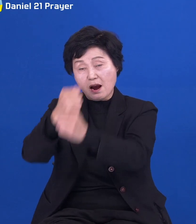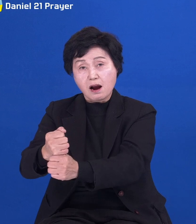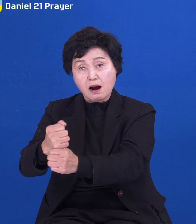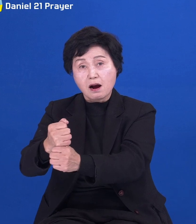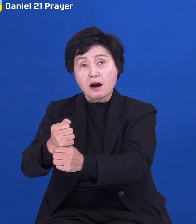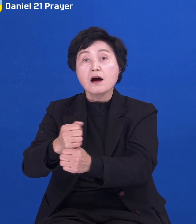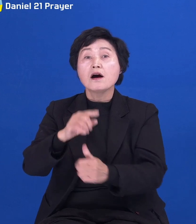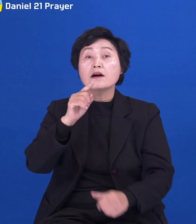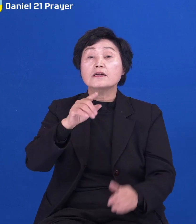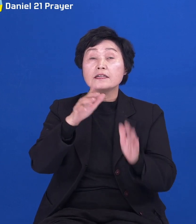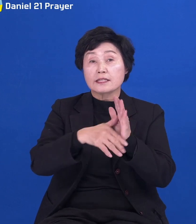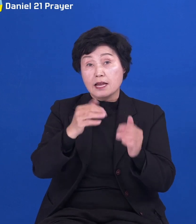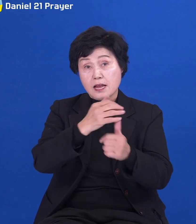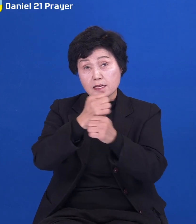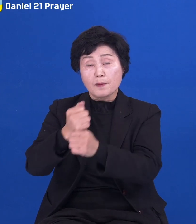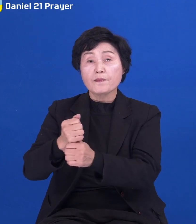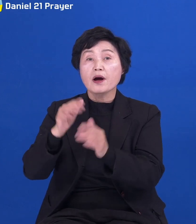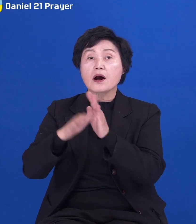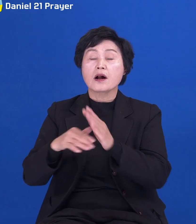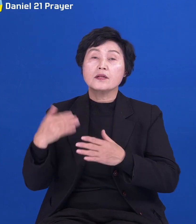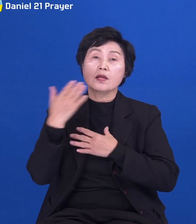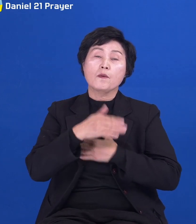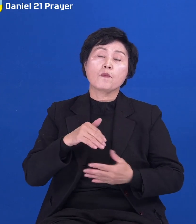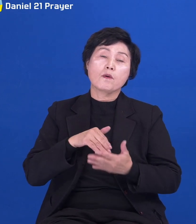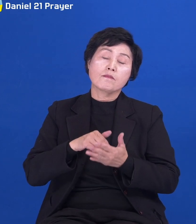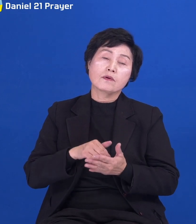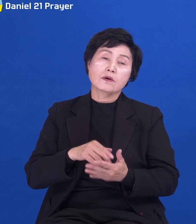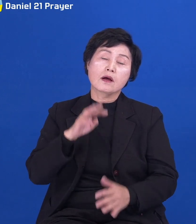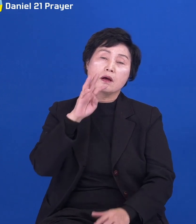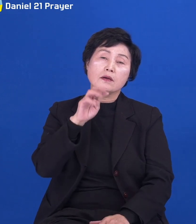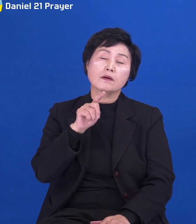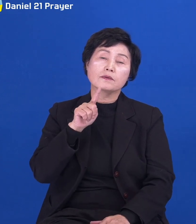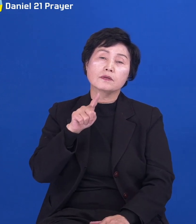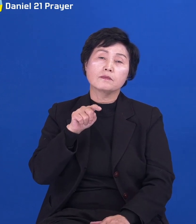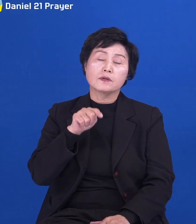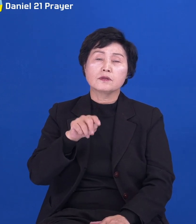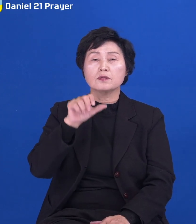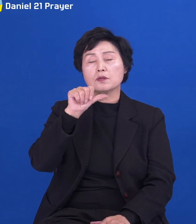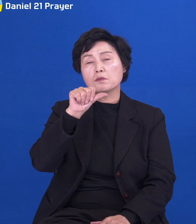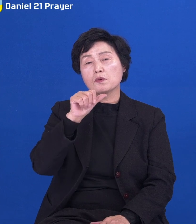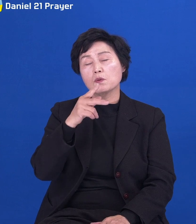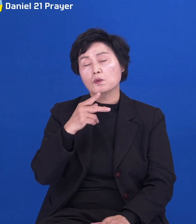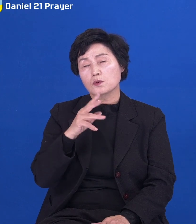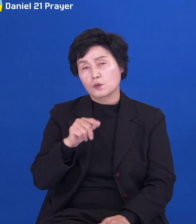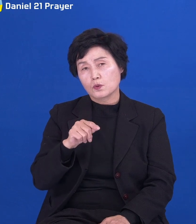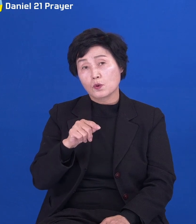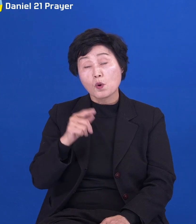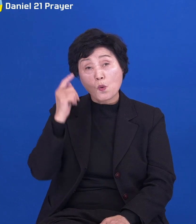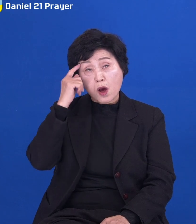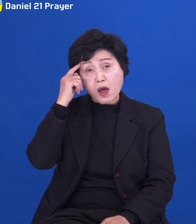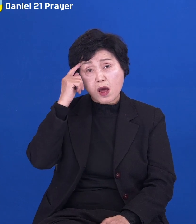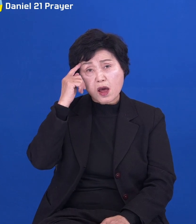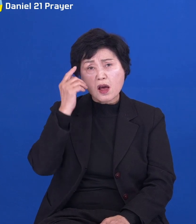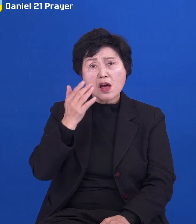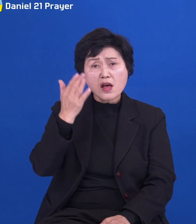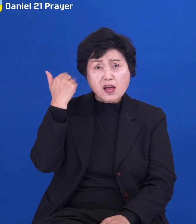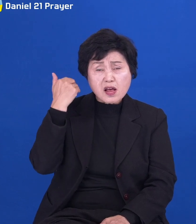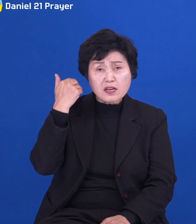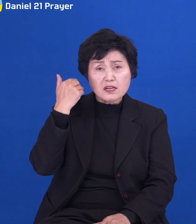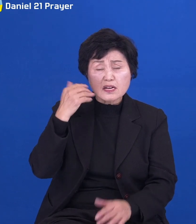도보이부 들어갈 때 저희 몸무게는 31.5kg이었어요. 왜냐하면 신의주 보이부에서 8개월